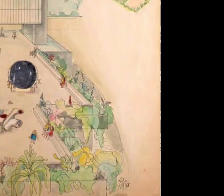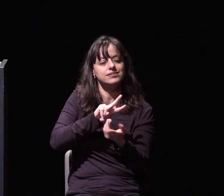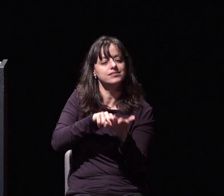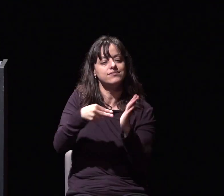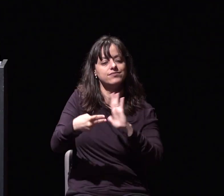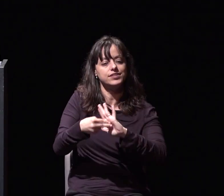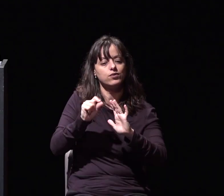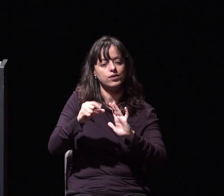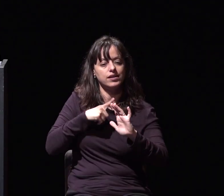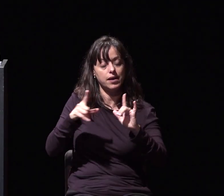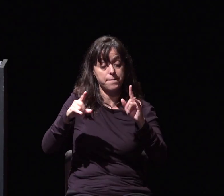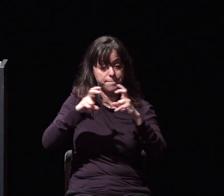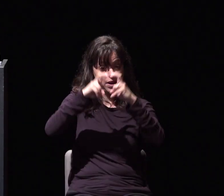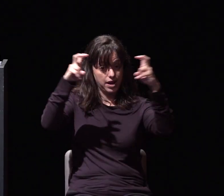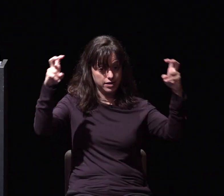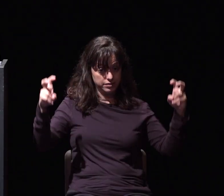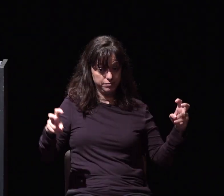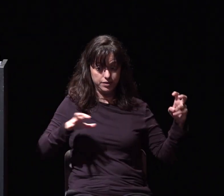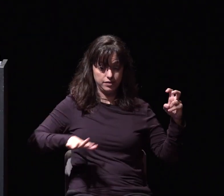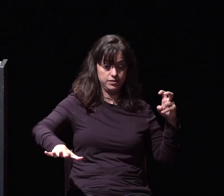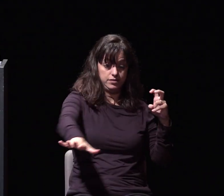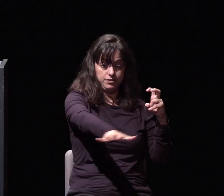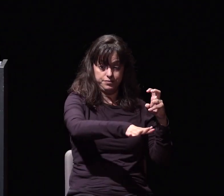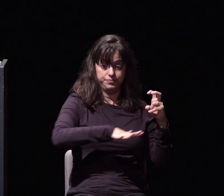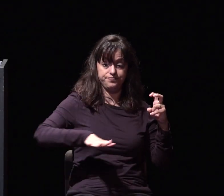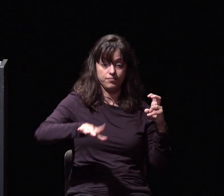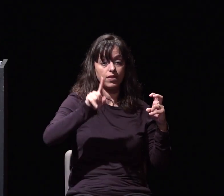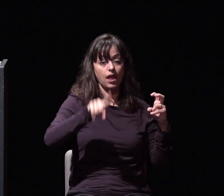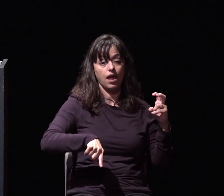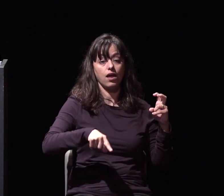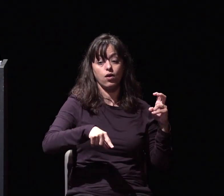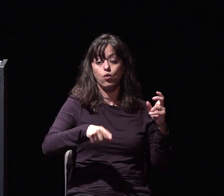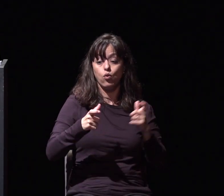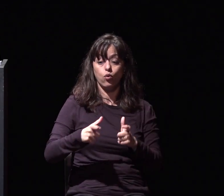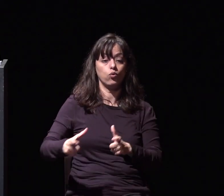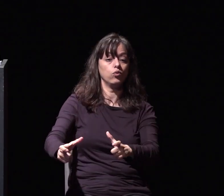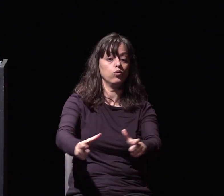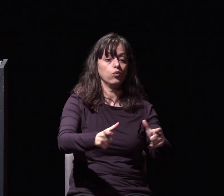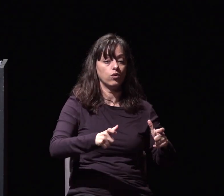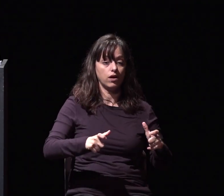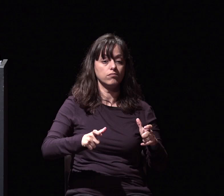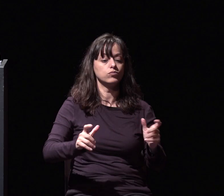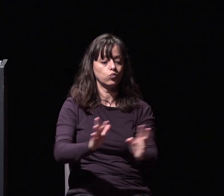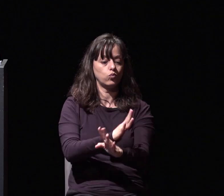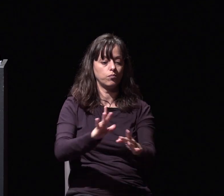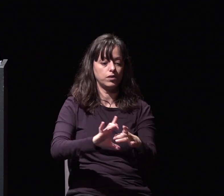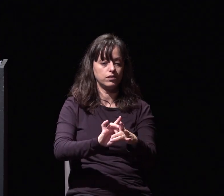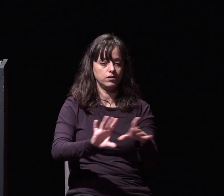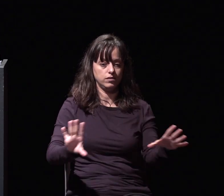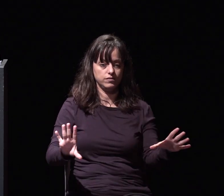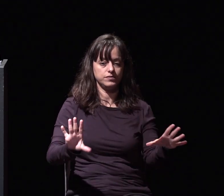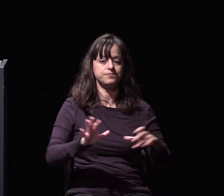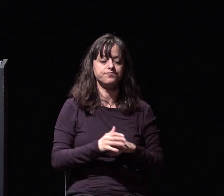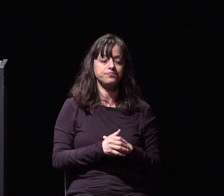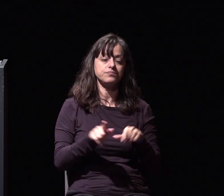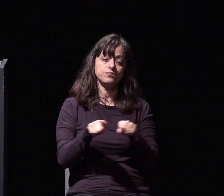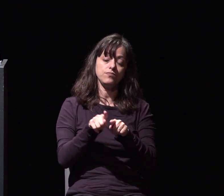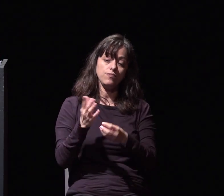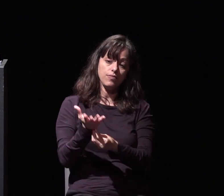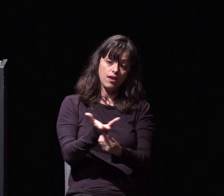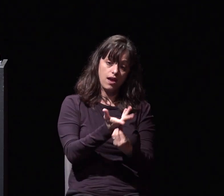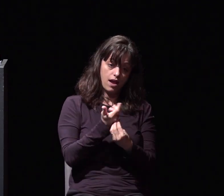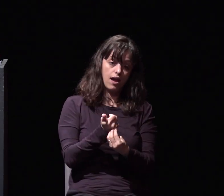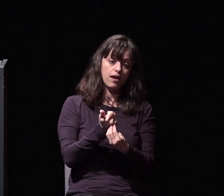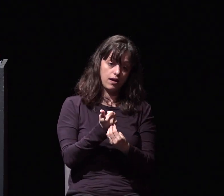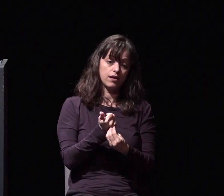cartográfica enfatiza o território do terraço como um grande palco urbano. no qual a arte